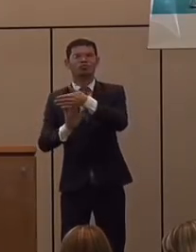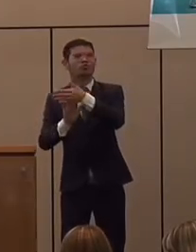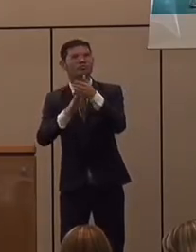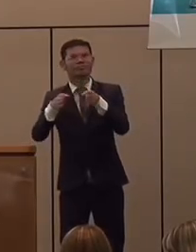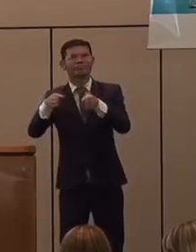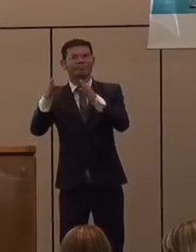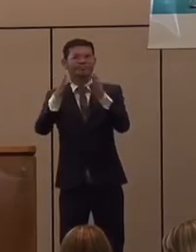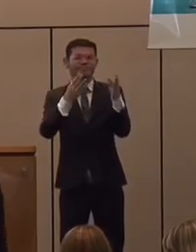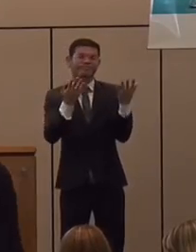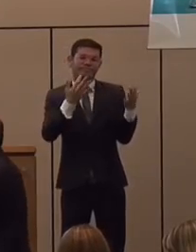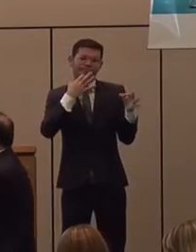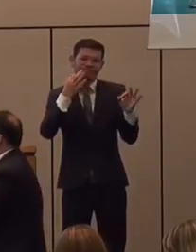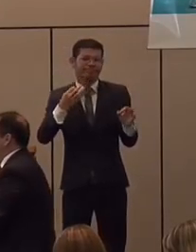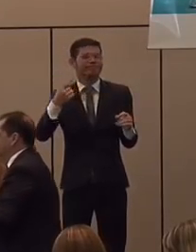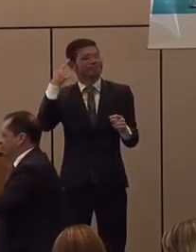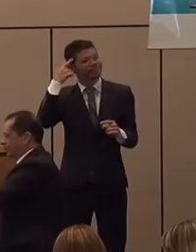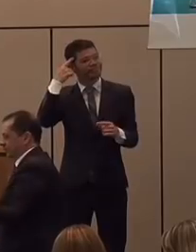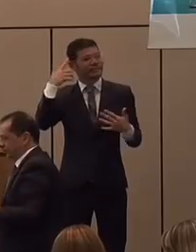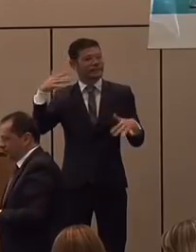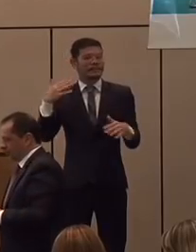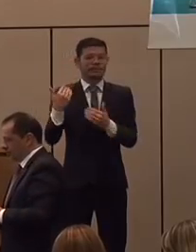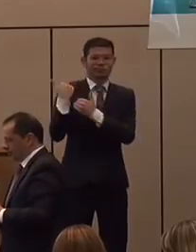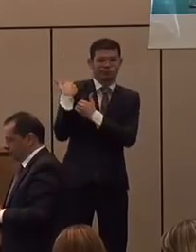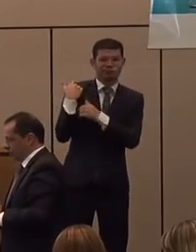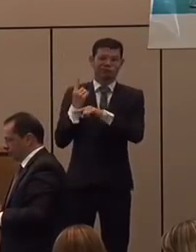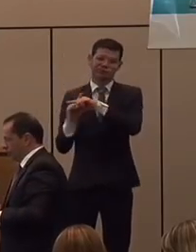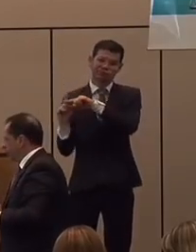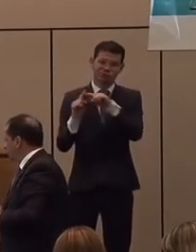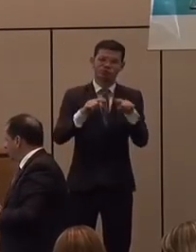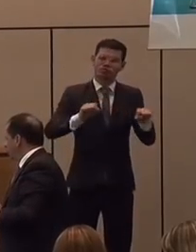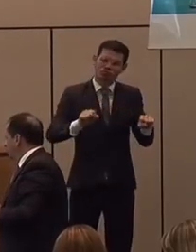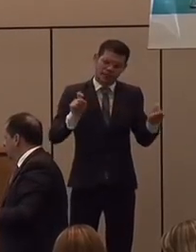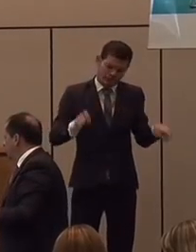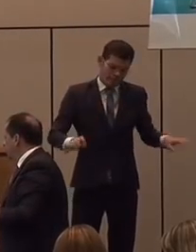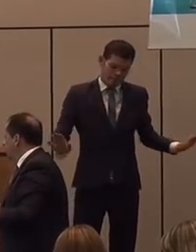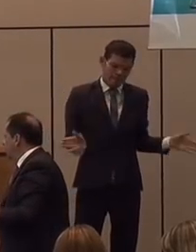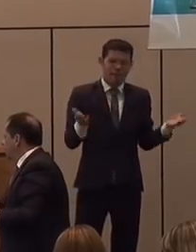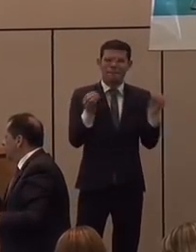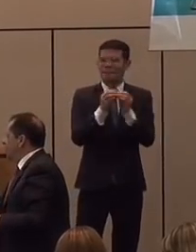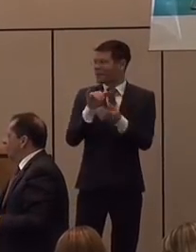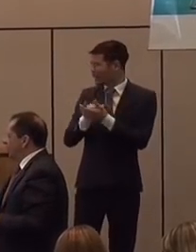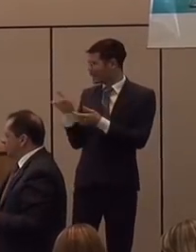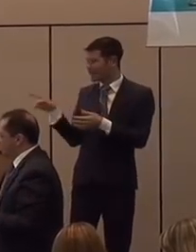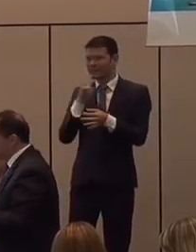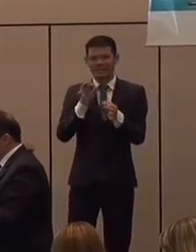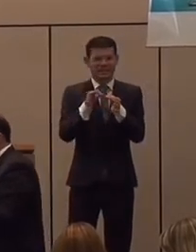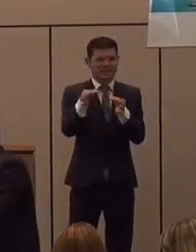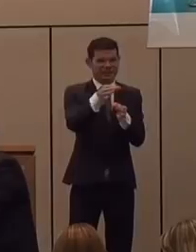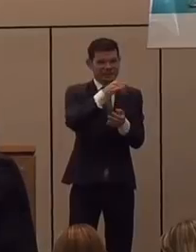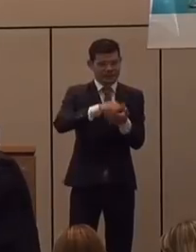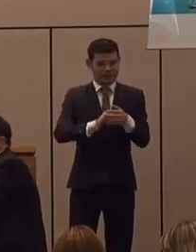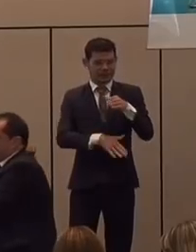retos o sea yo creo que tenemos que seguir mejorando nuestra infraestructura en en sobre todo en estos municipios de los que hablaba la viceministro